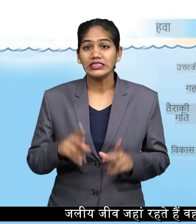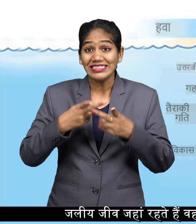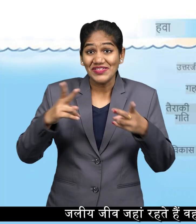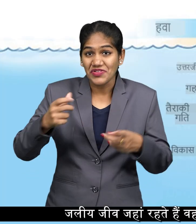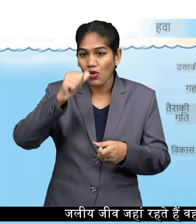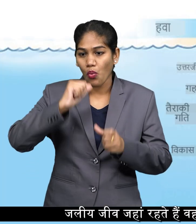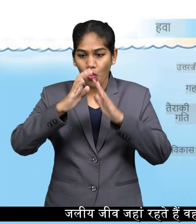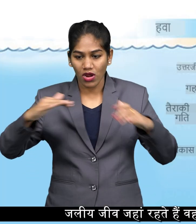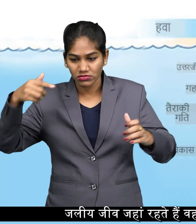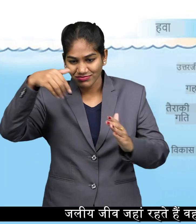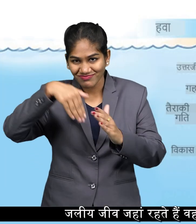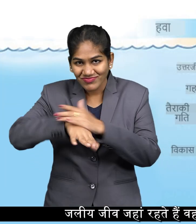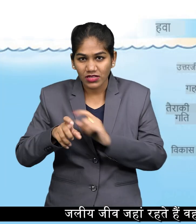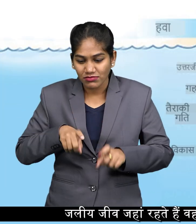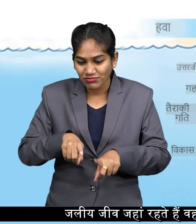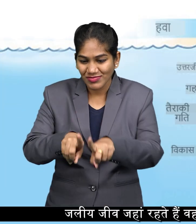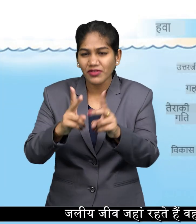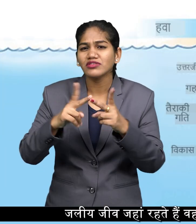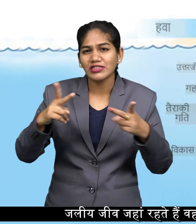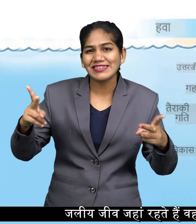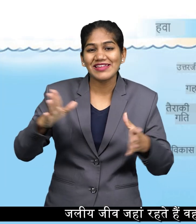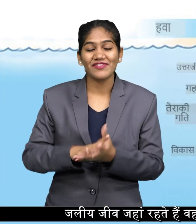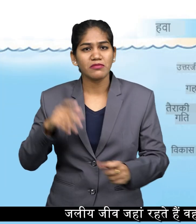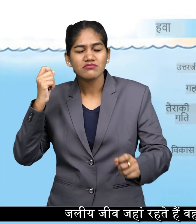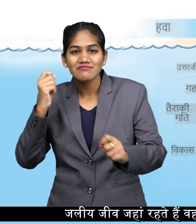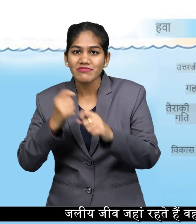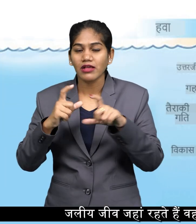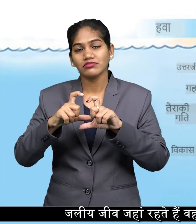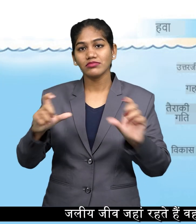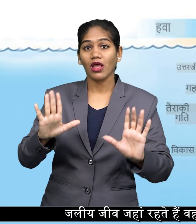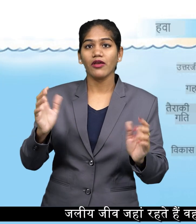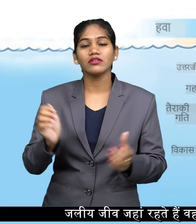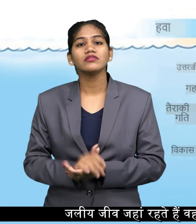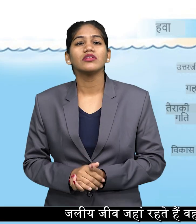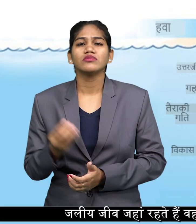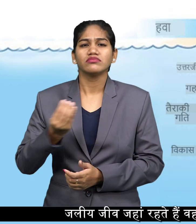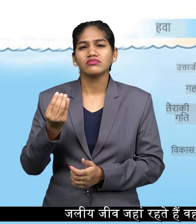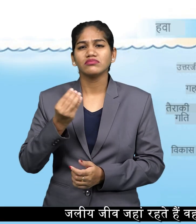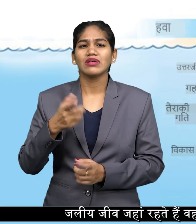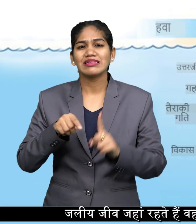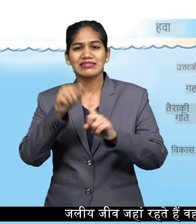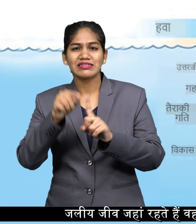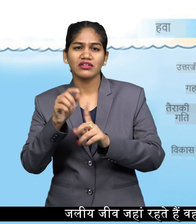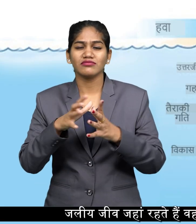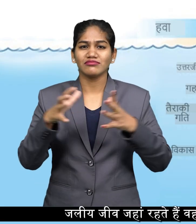जलीय जीव जहाँ रहते हैं वहाँ तापमान की एक निश्चित सीमा के साथ सुखी रहते हैं